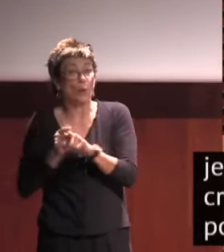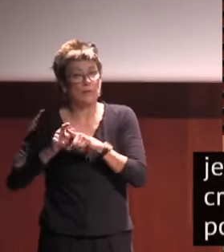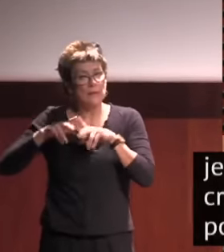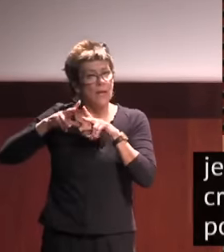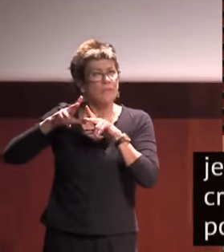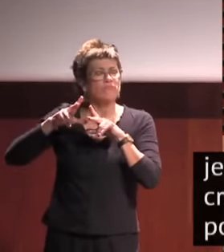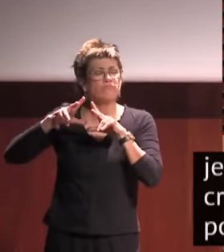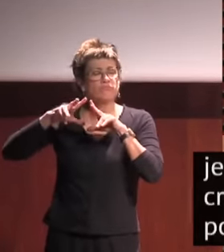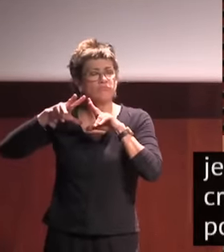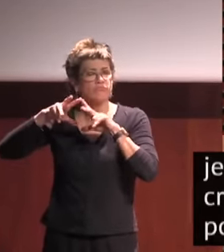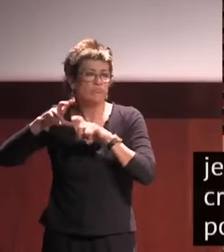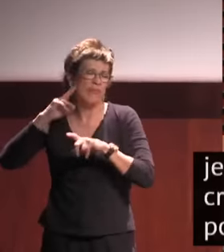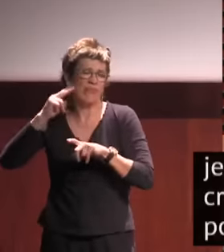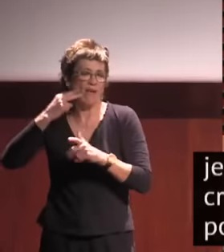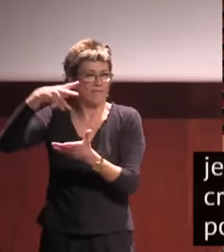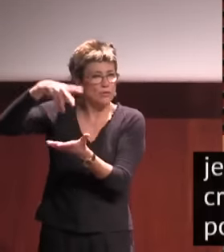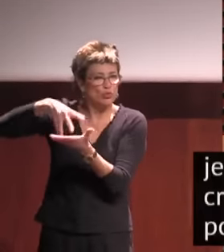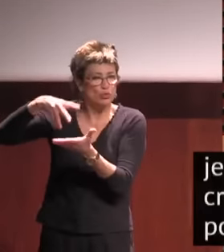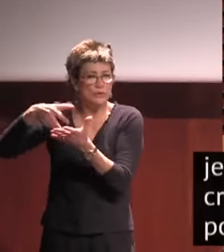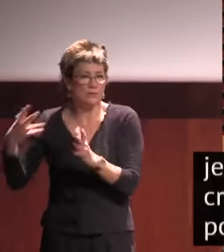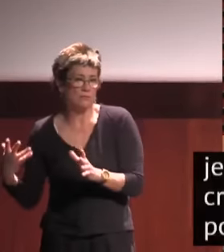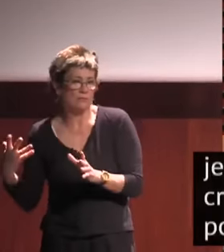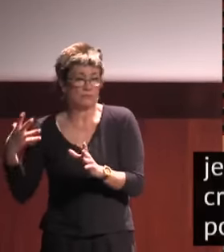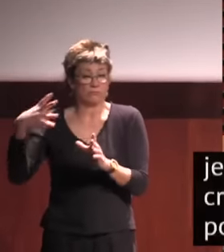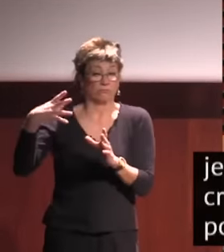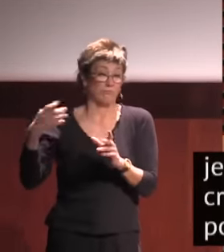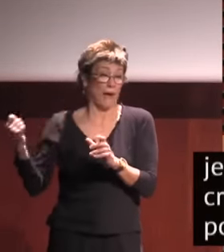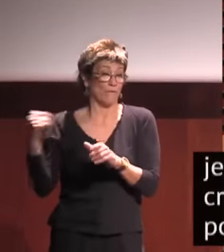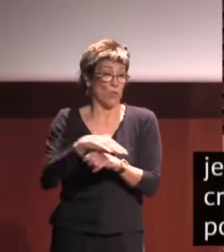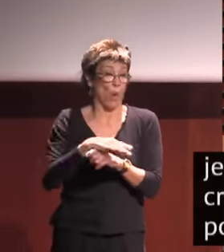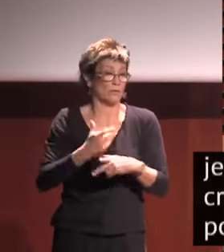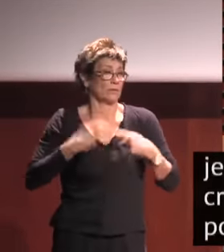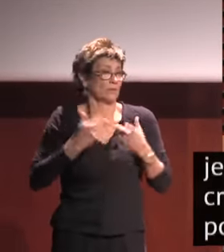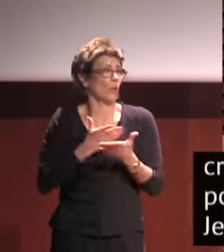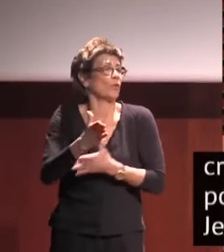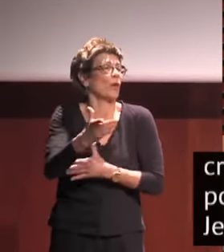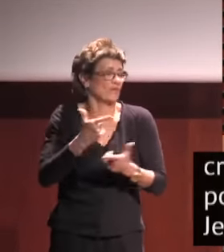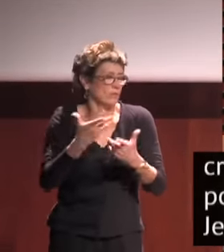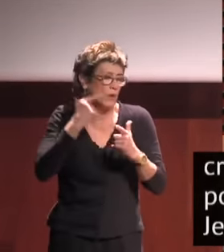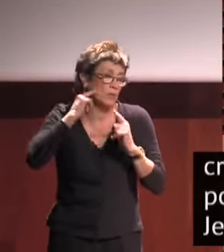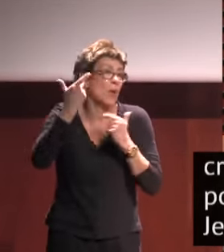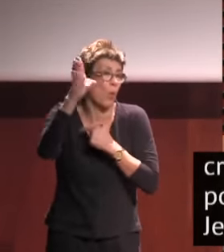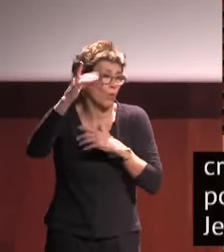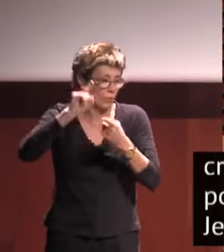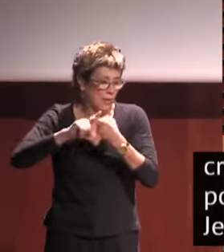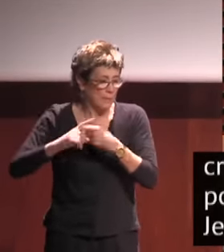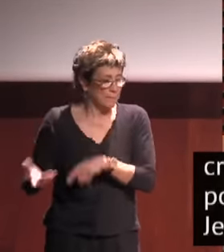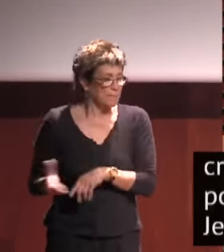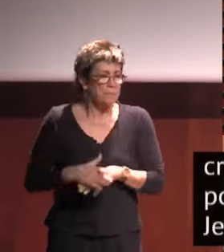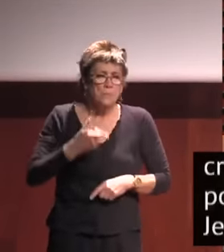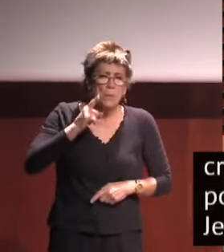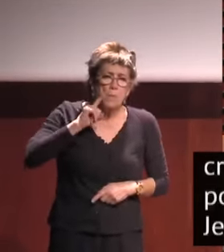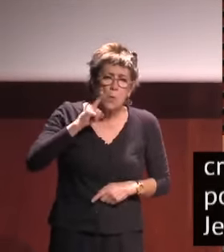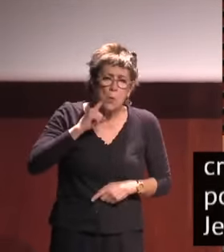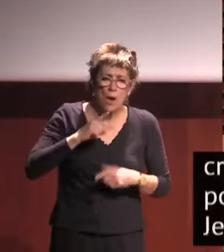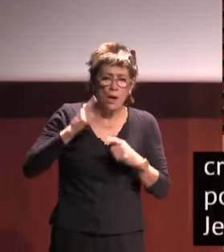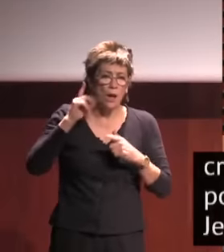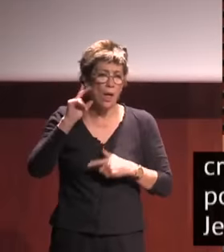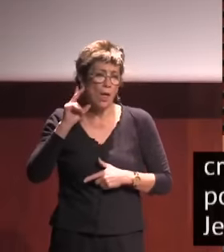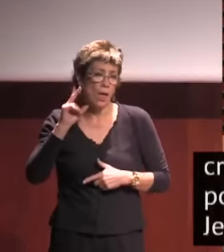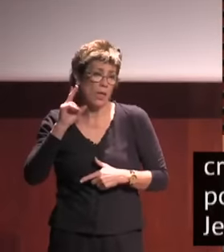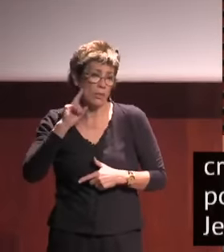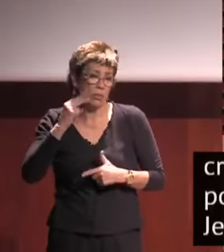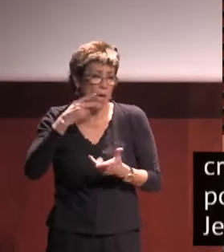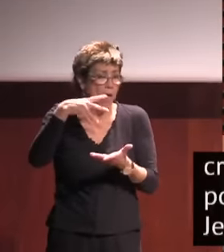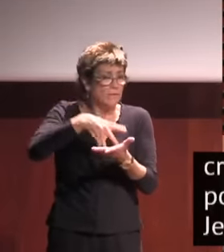sourdes font aux autographies et aux récits de vie. Je commence donc par le premier point. Pourquoi les études sourdes s'intéressent